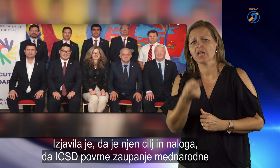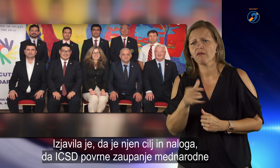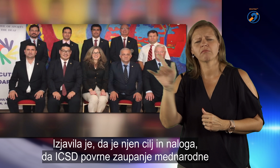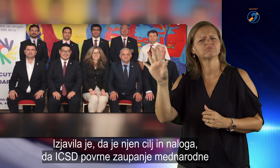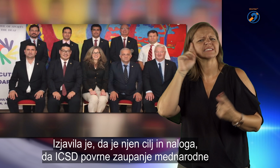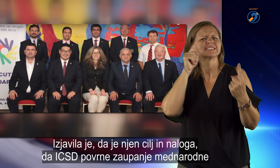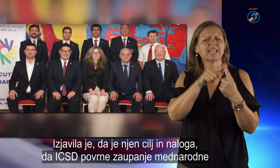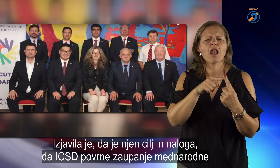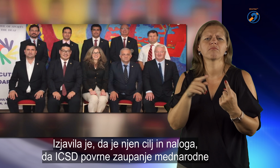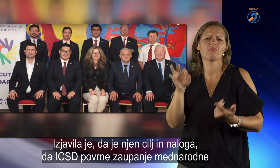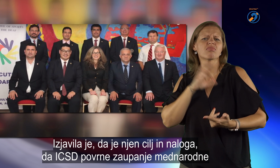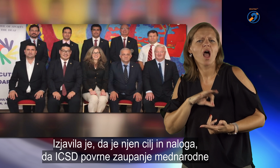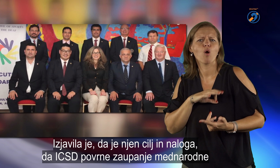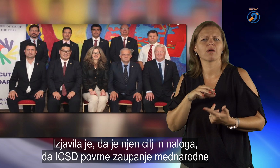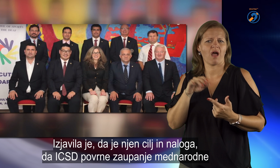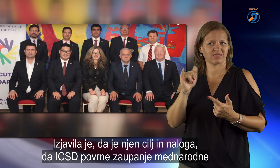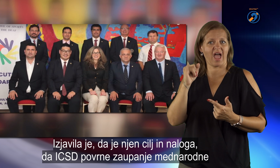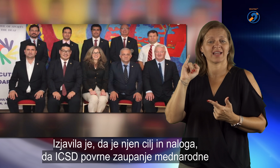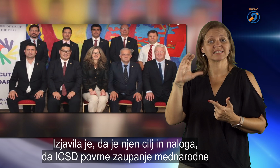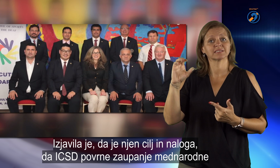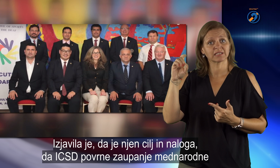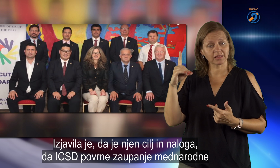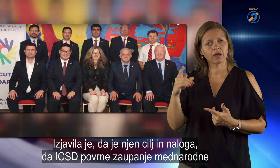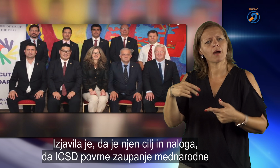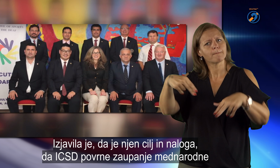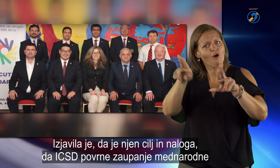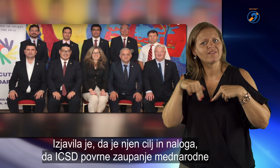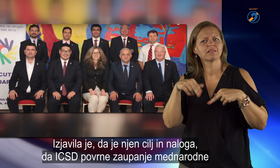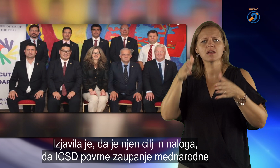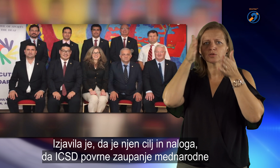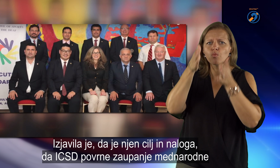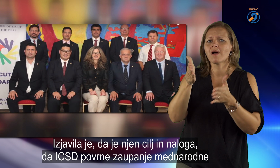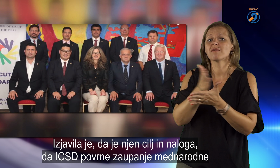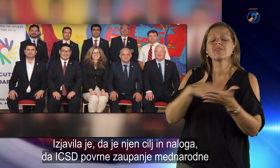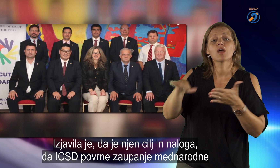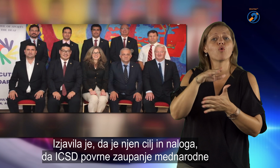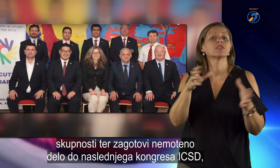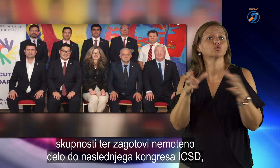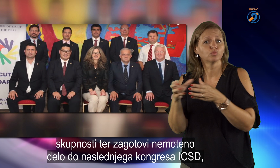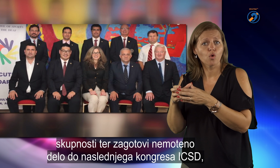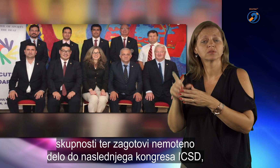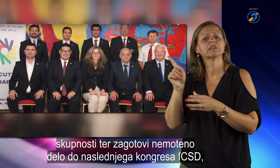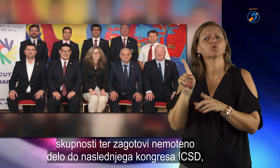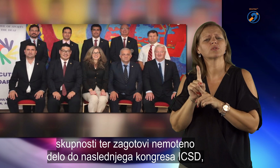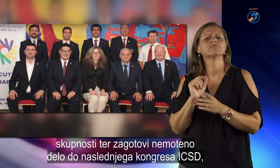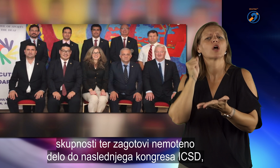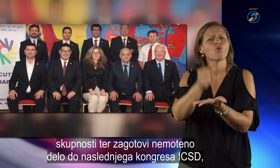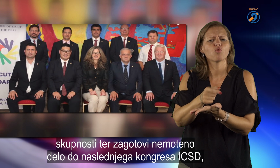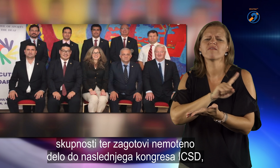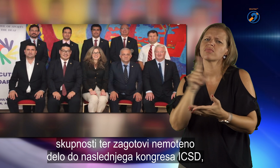Izjavila je, da je njen cilj in naloga, da ICSD povrne zaupanje mednarodne skupnosti ter zagotovi nemoteno delo